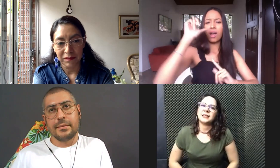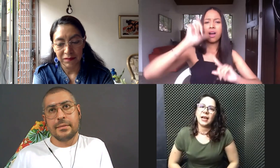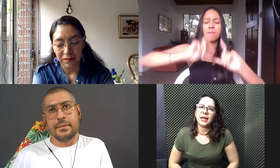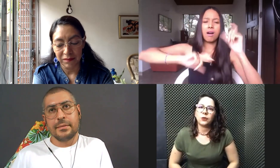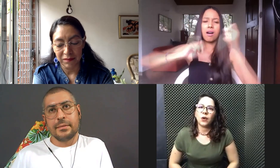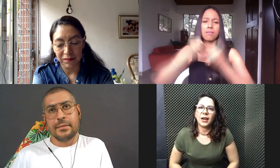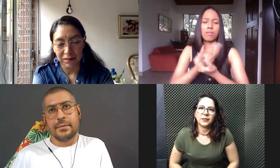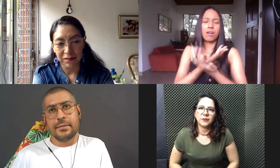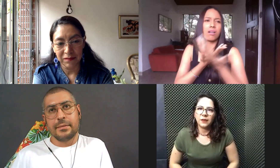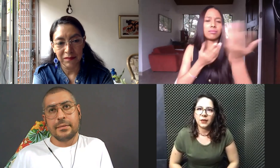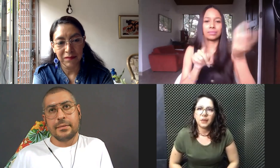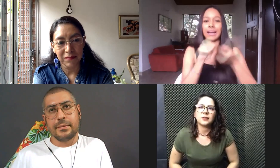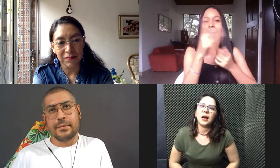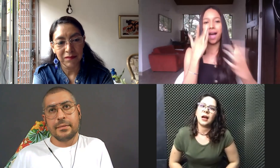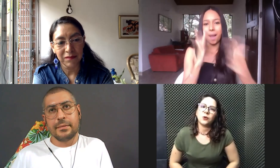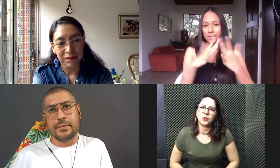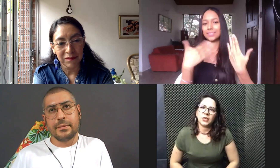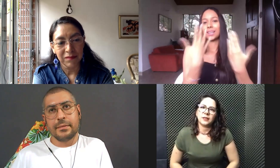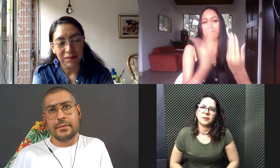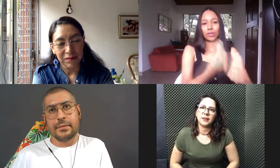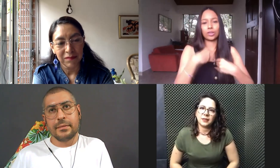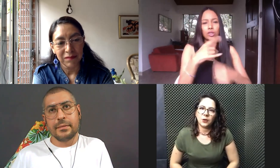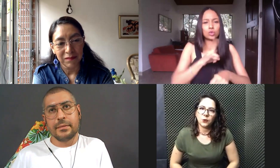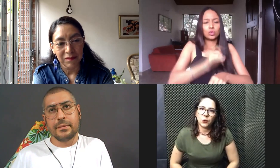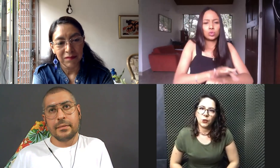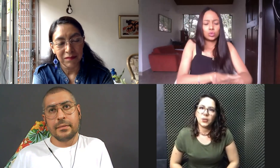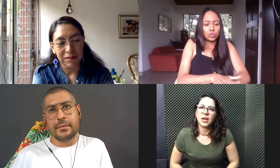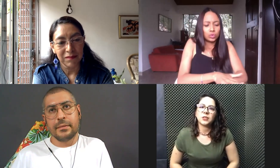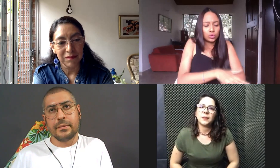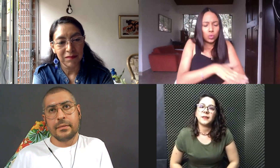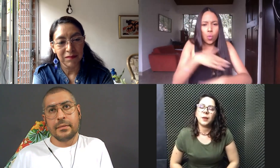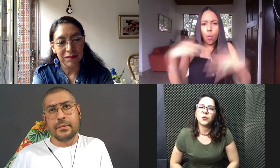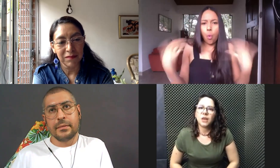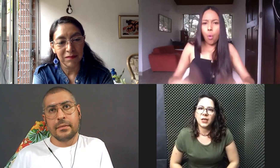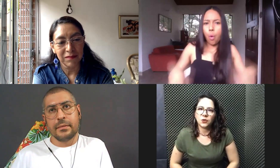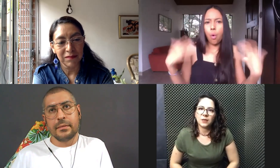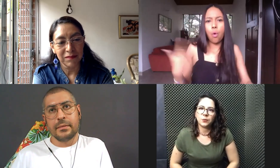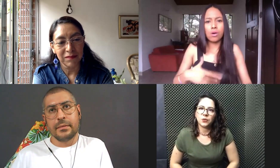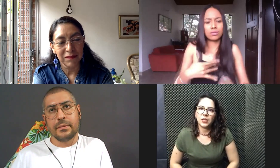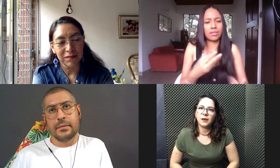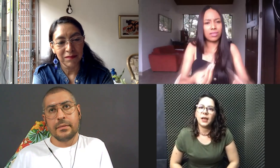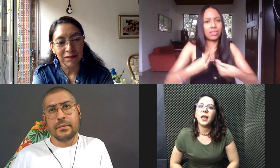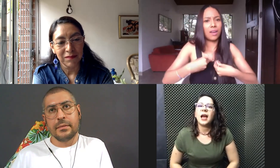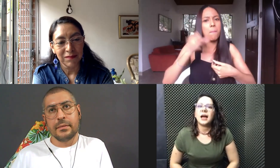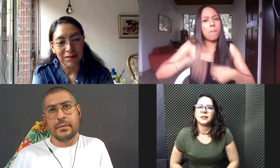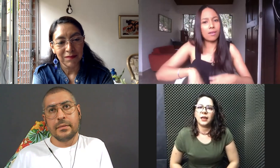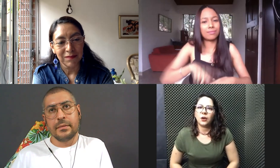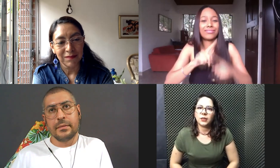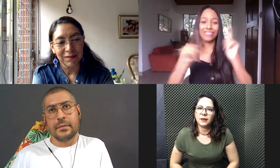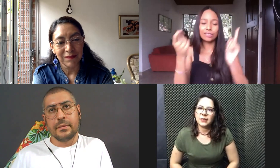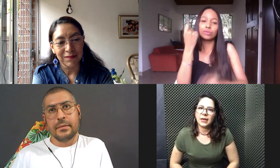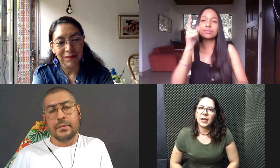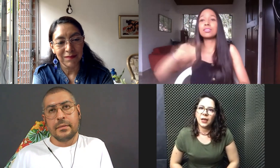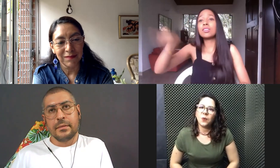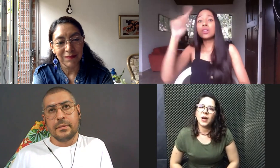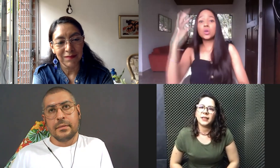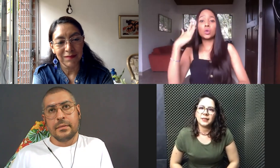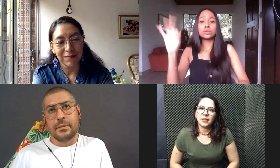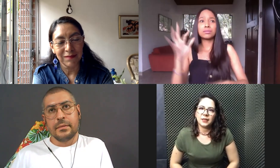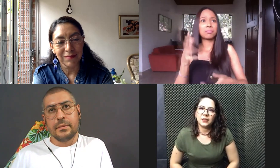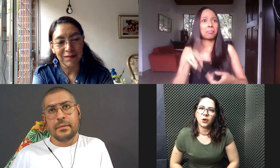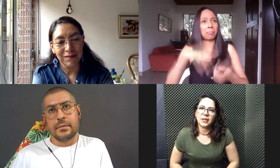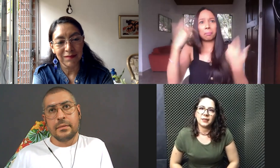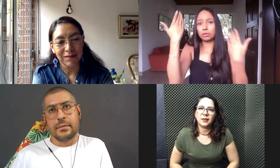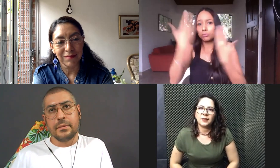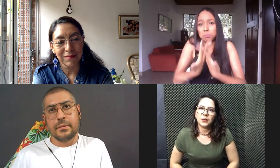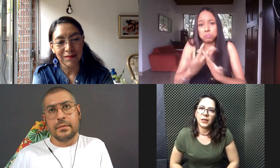les llegan a tocar las fibras a los oyentes, mientras que nosotros, digamos, también tenemos eso y es posible hacerlo a través de la lengua de señas